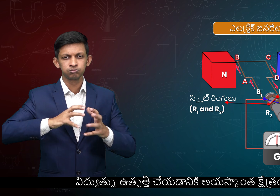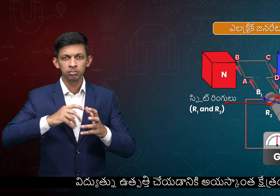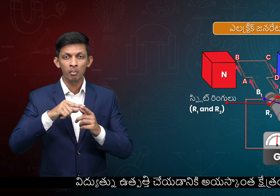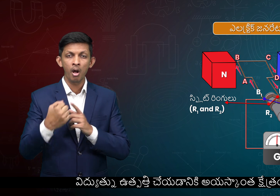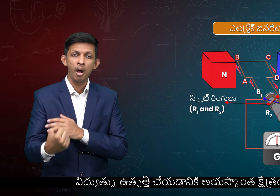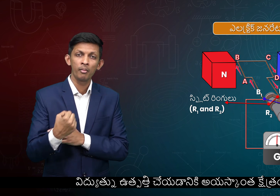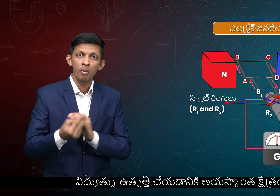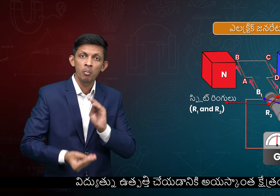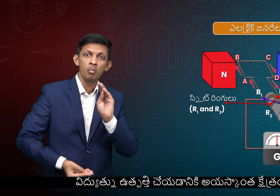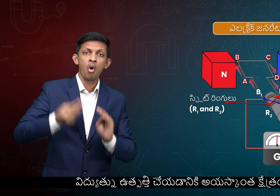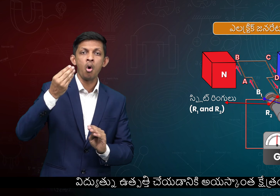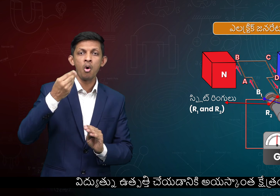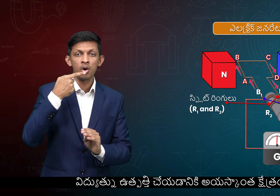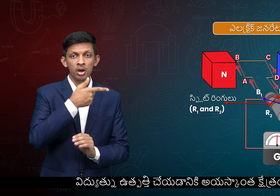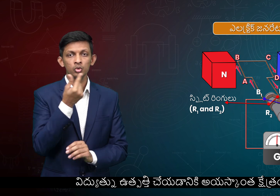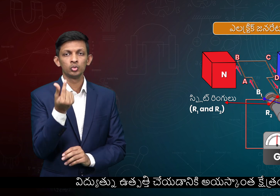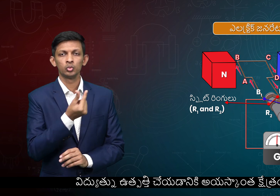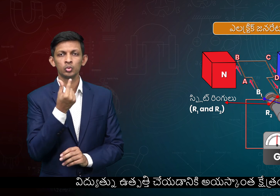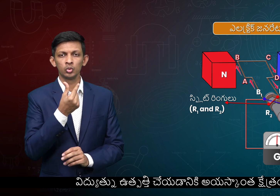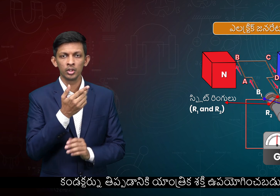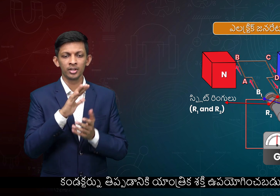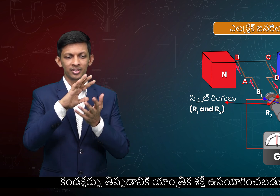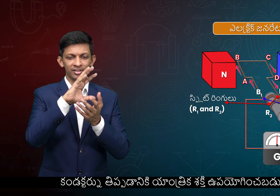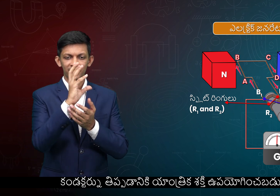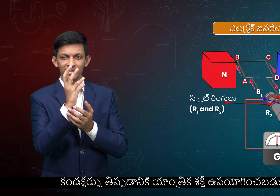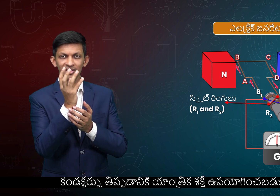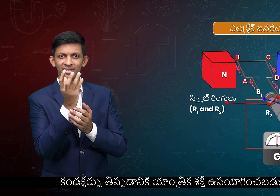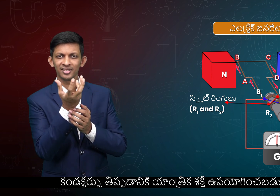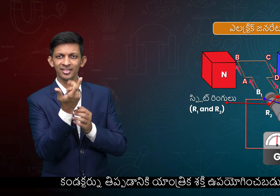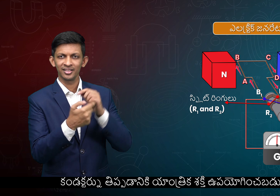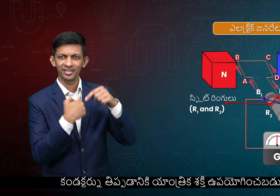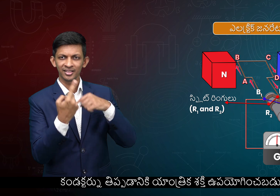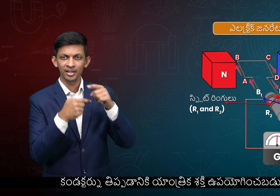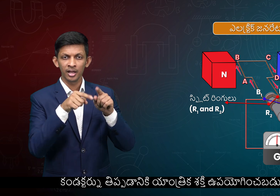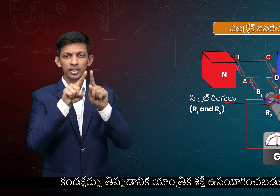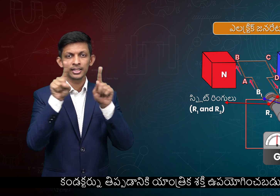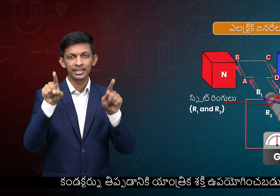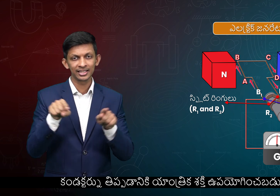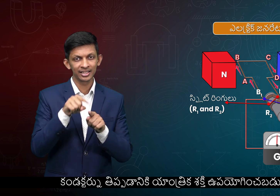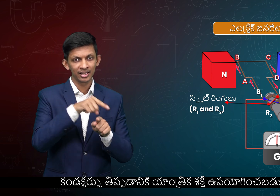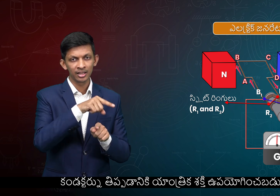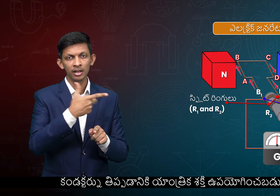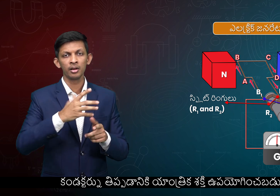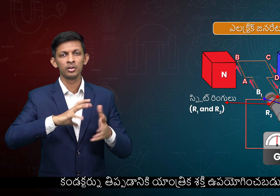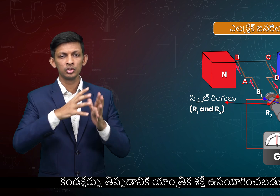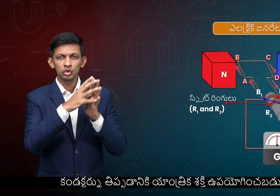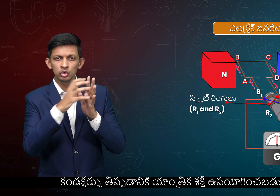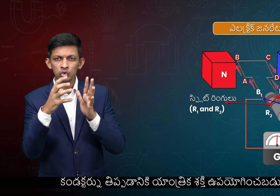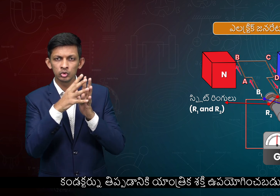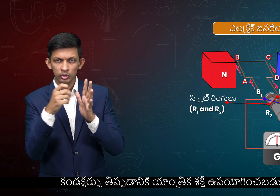ఉత్పత్తి చేయడానికి అయస్కాంత క్షేత్రంలో కండక్టర్ను తిప్పడానికి యాంత్రిక శక్తి ఉపయోగించబడుతుంది.